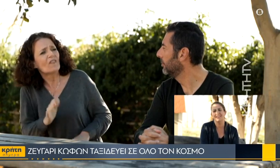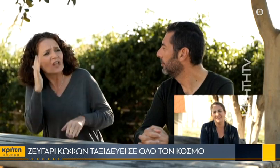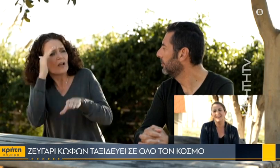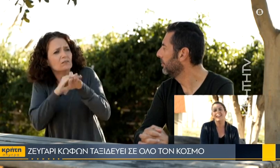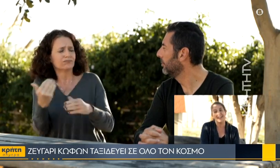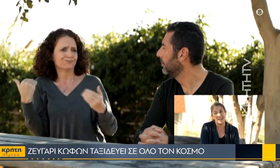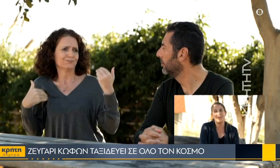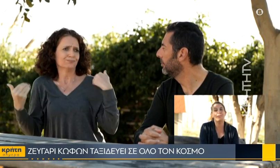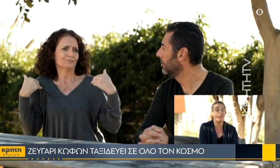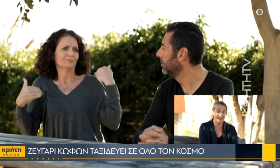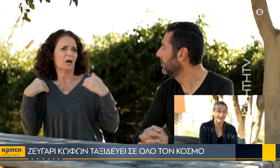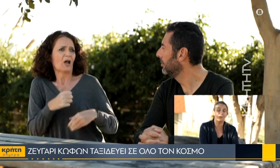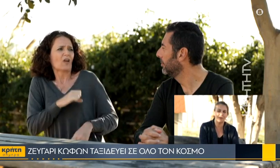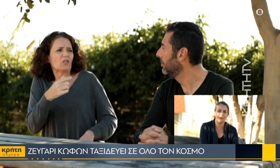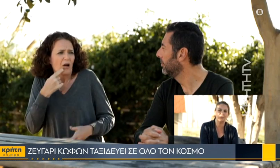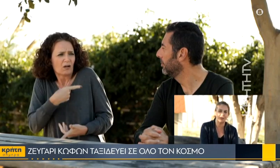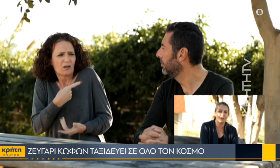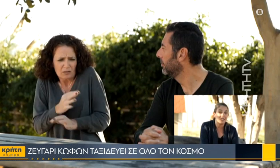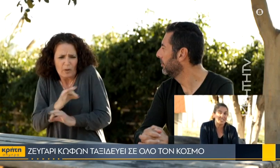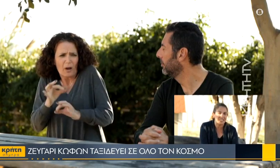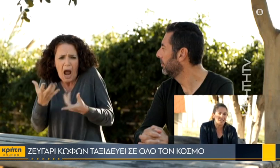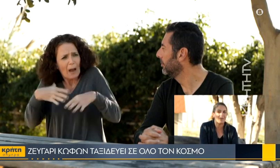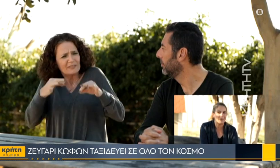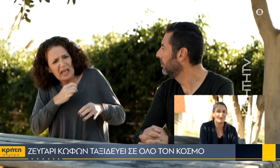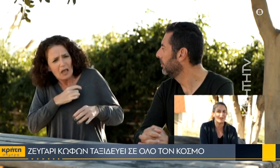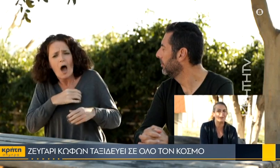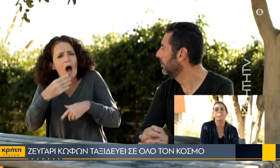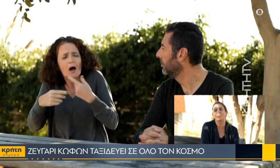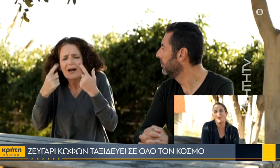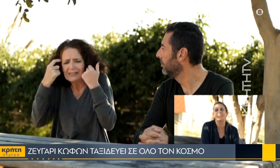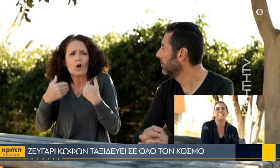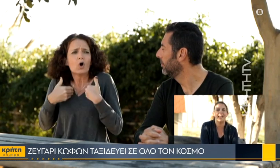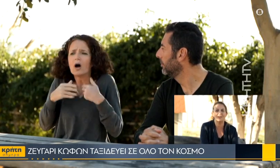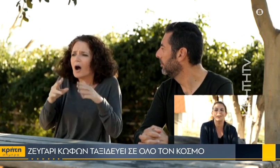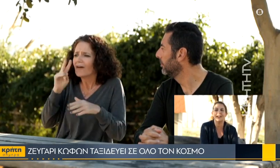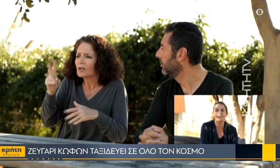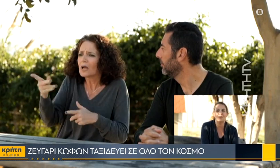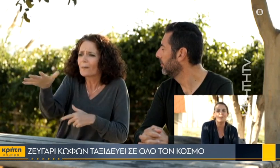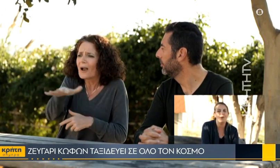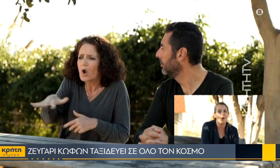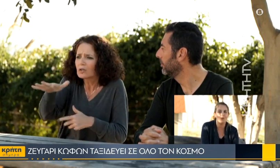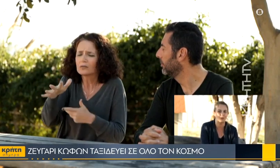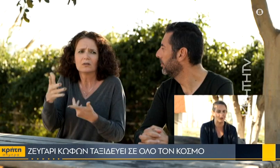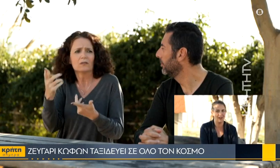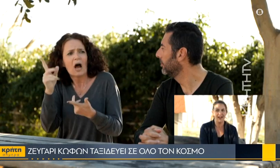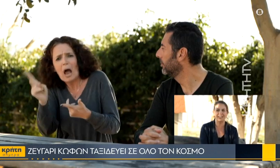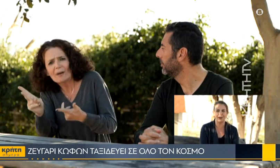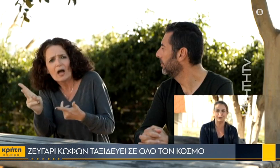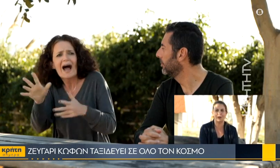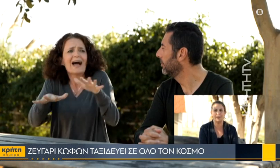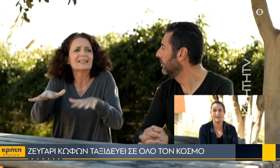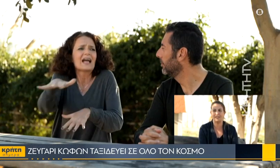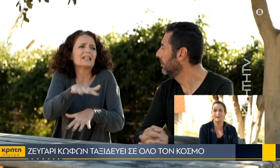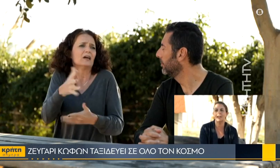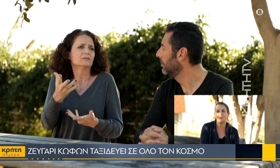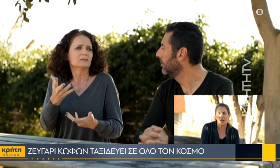ποτέ. Και η αλήθεια είναι ότι ειδικά αυτό το θέμα με το αυτοκίνητο και τη σκηνή πάνω από το αυτοκίνητο που κοιμόμαστε έξω είναι κάτι το οποίο όλους έτσι λίγο